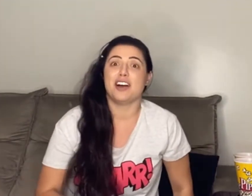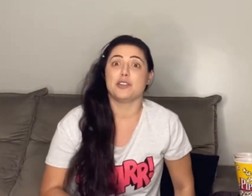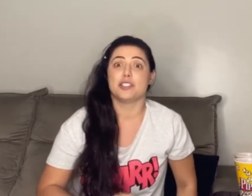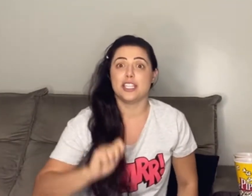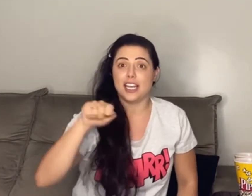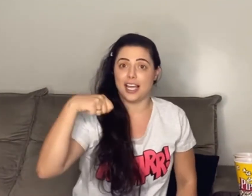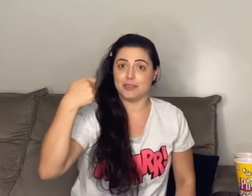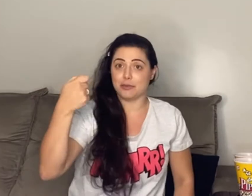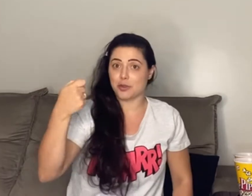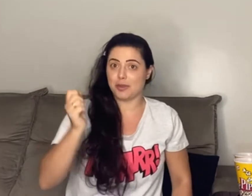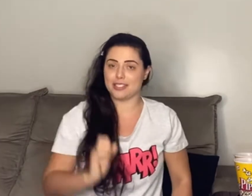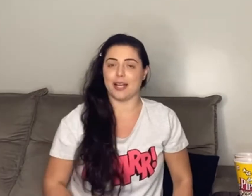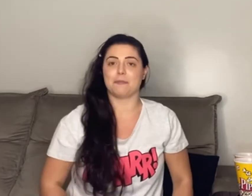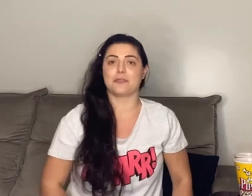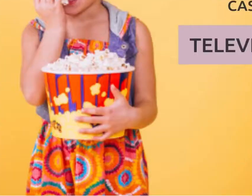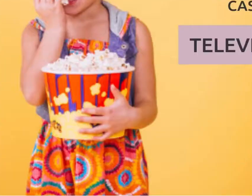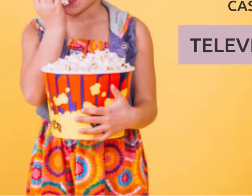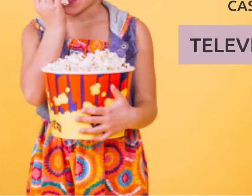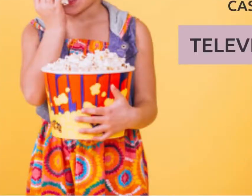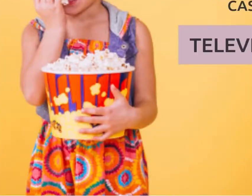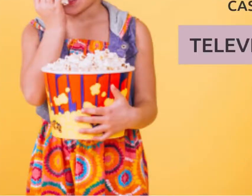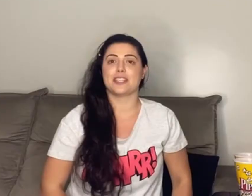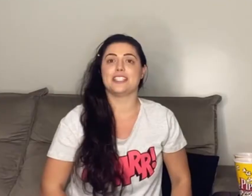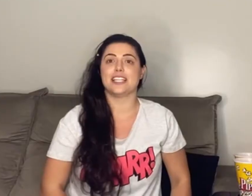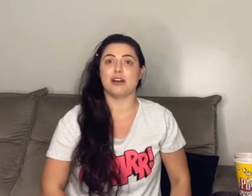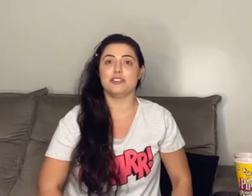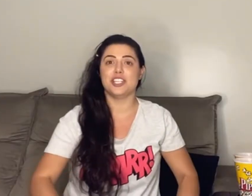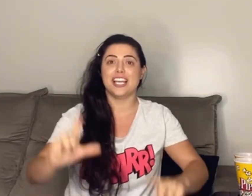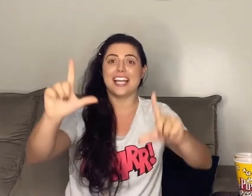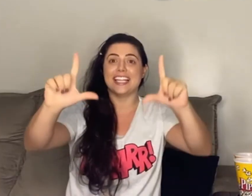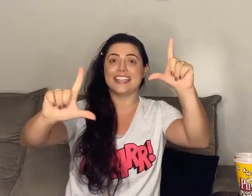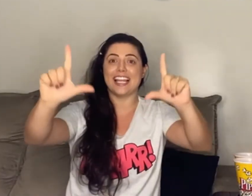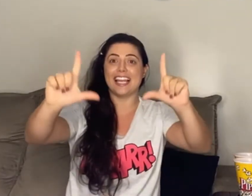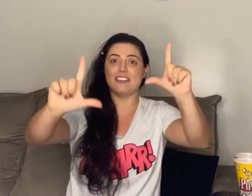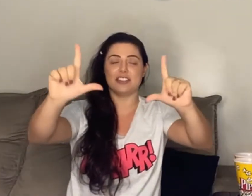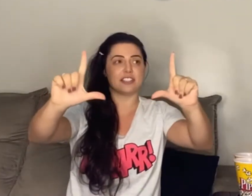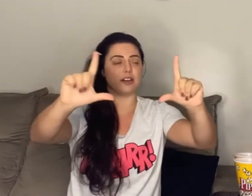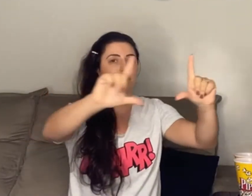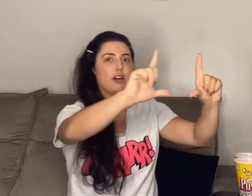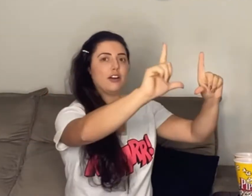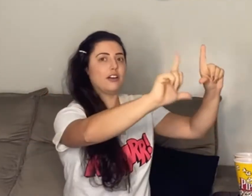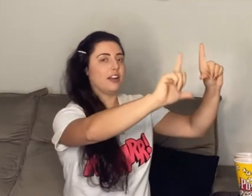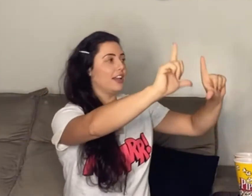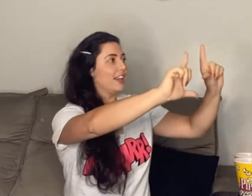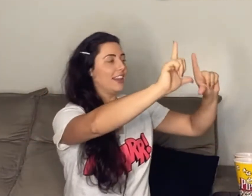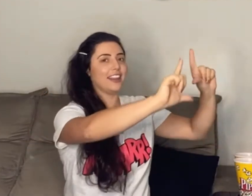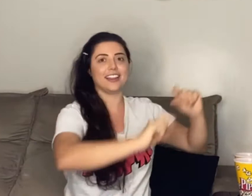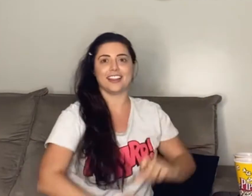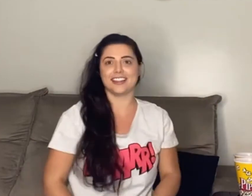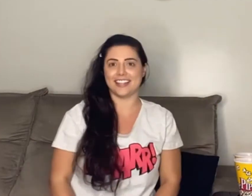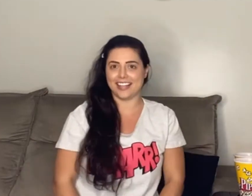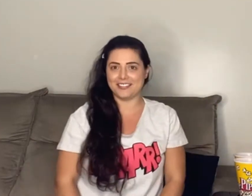Vários sinais. Vamos começar. Sinal de televisão, ó.